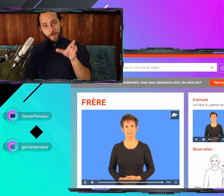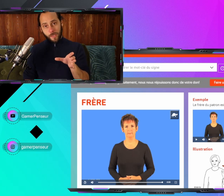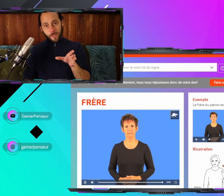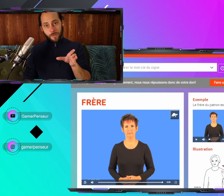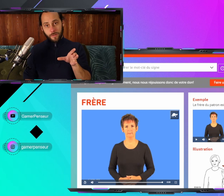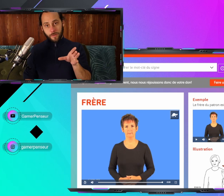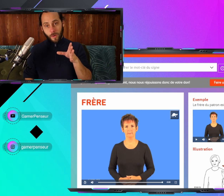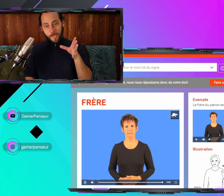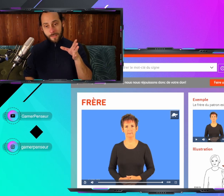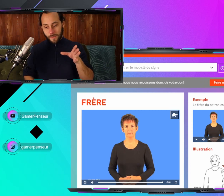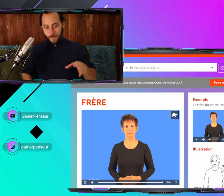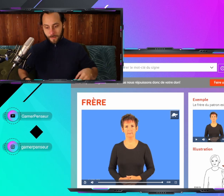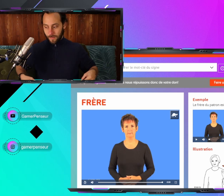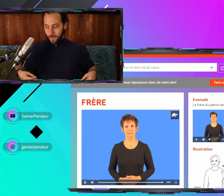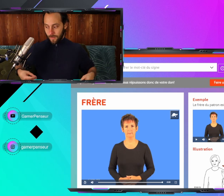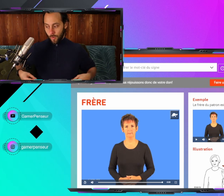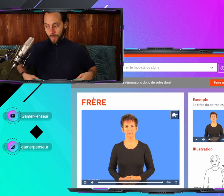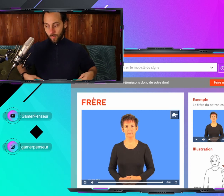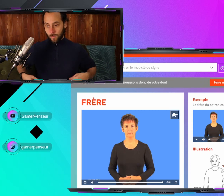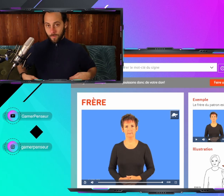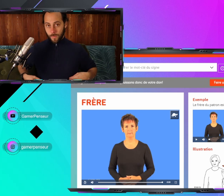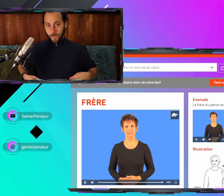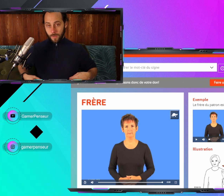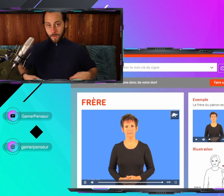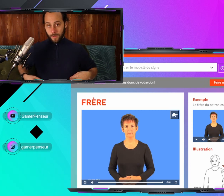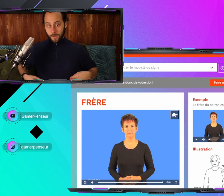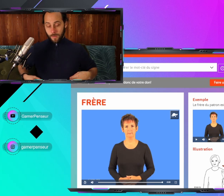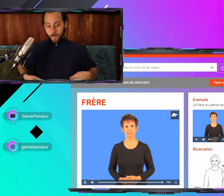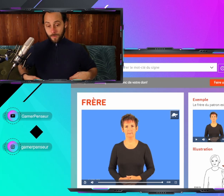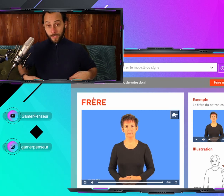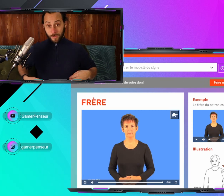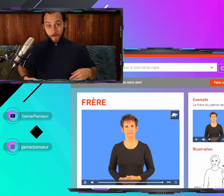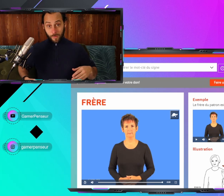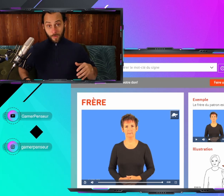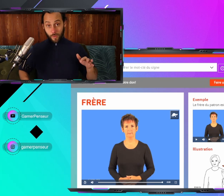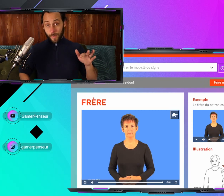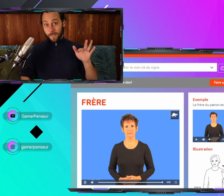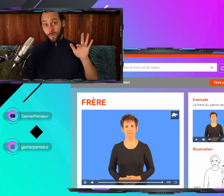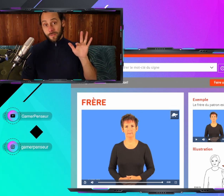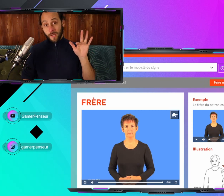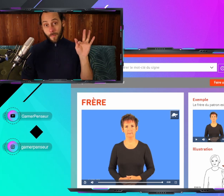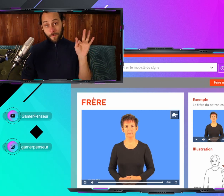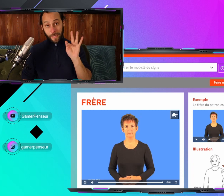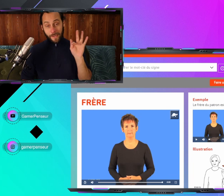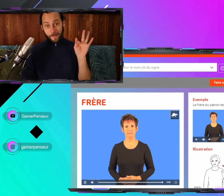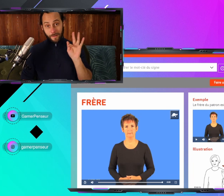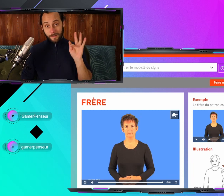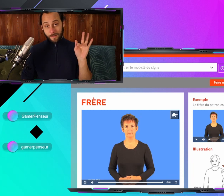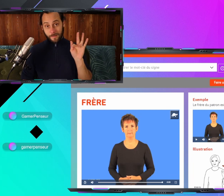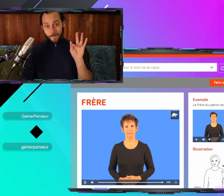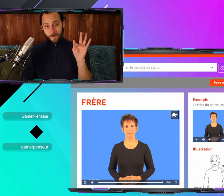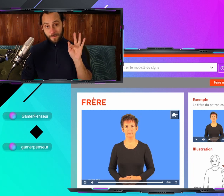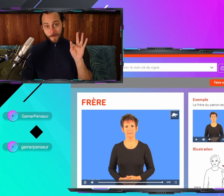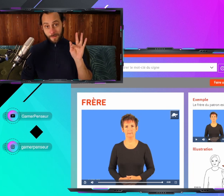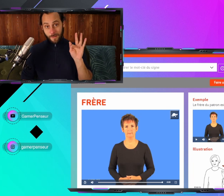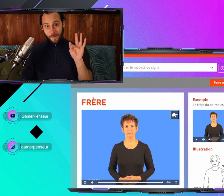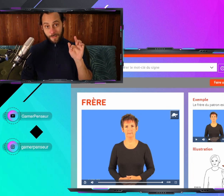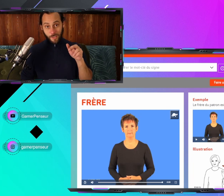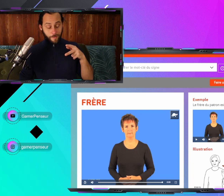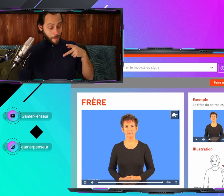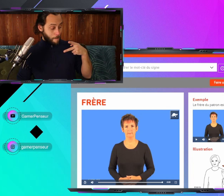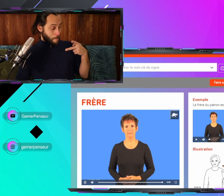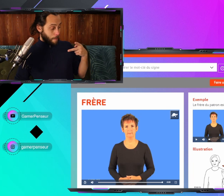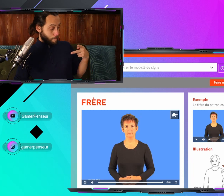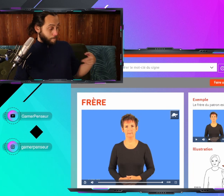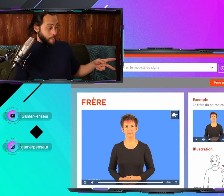un personnage dans la scène, le patron. Ensuite, je place un deuxième, frère. Et si